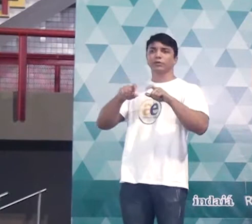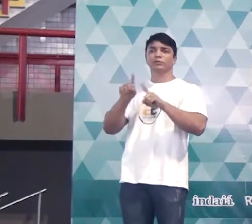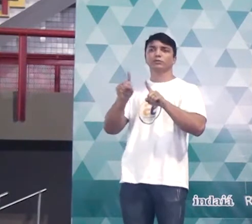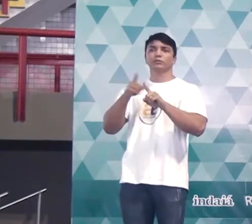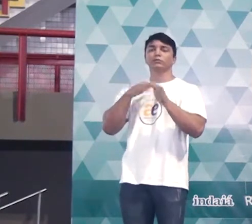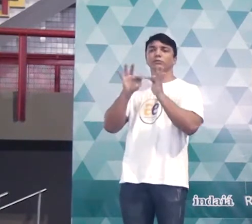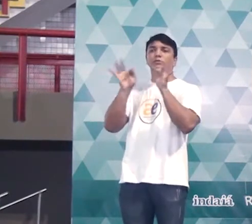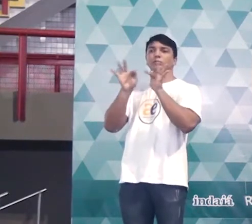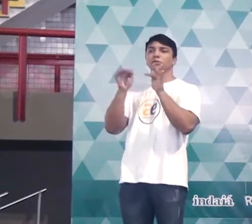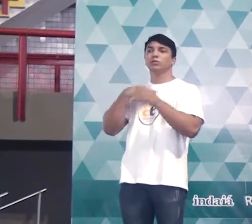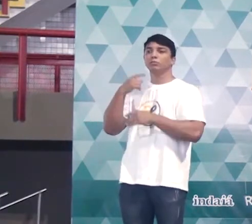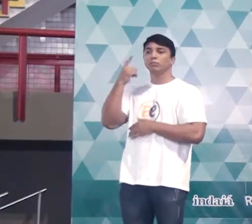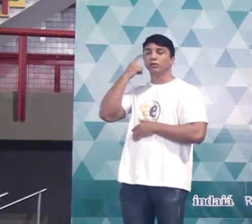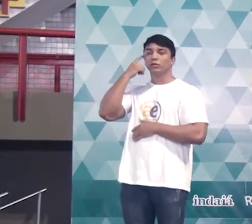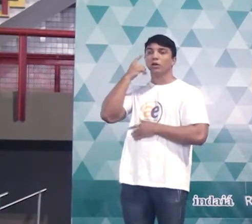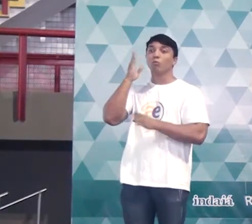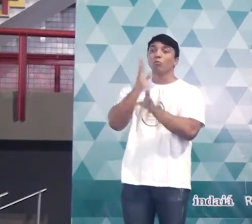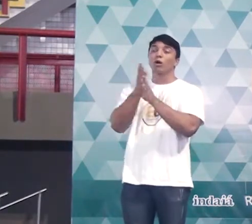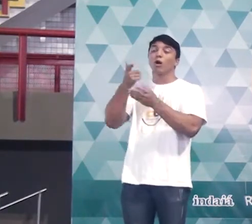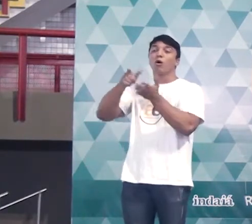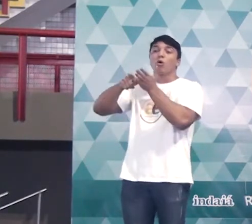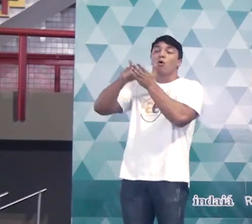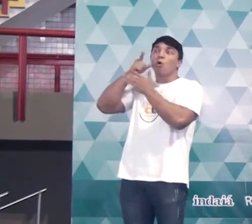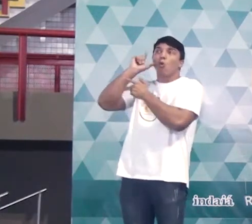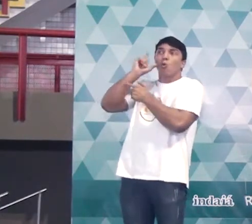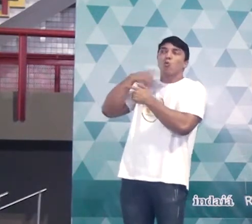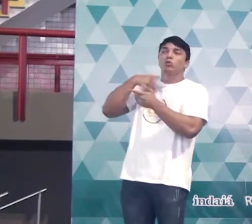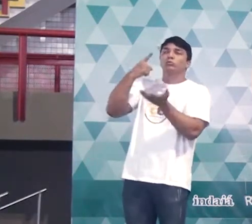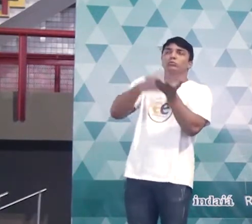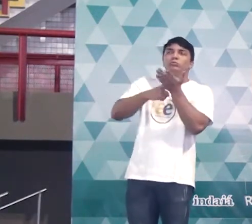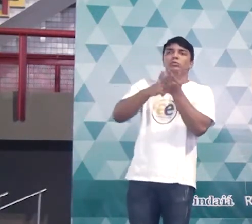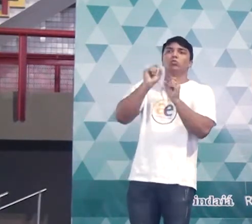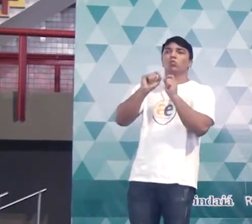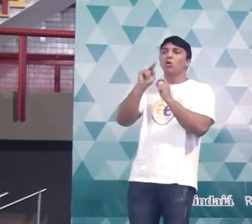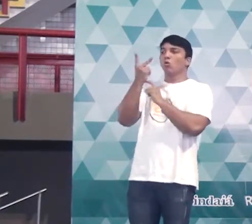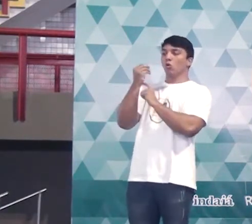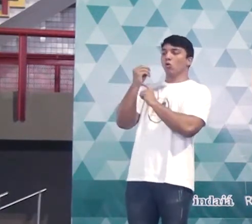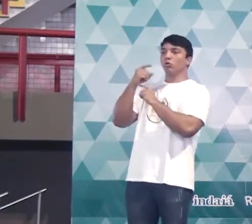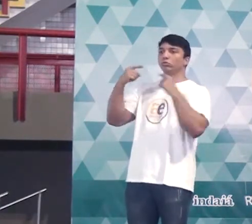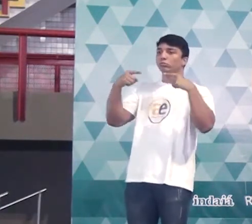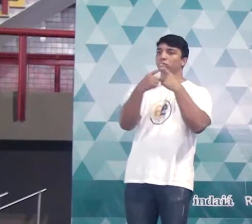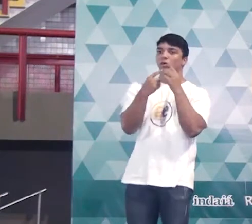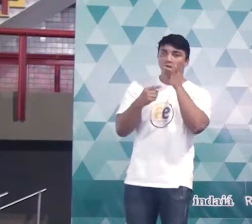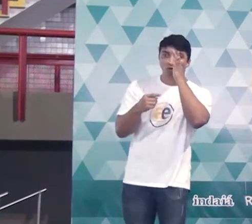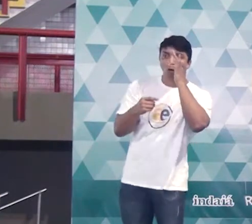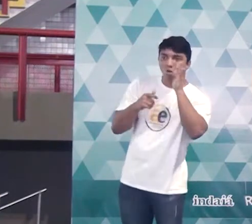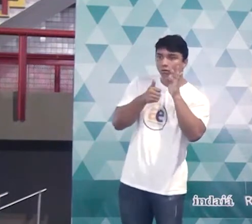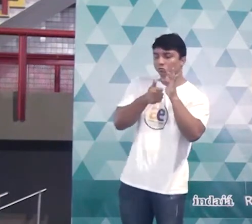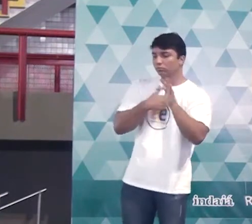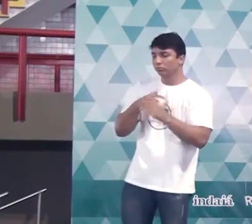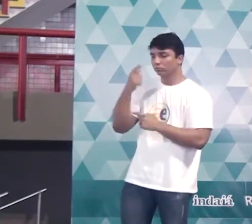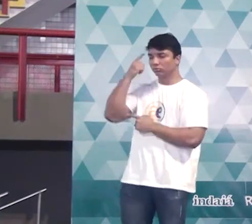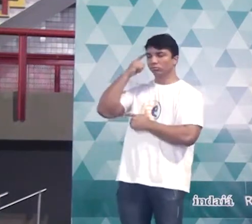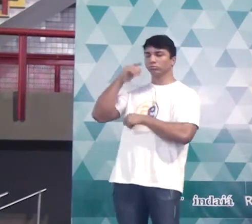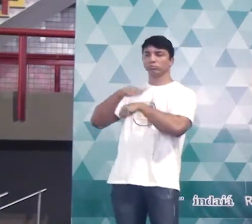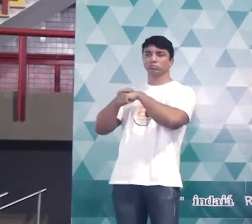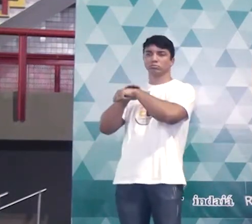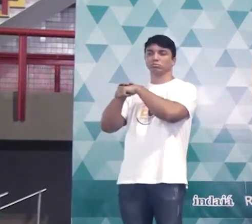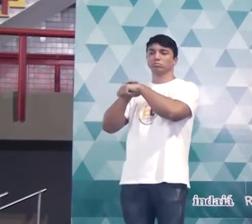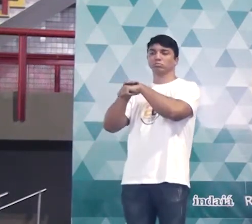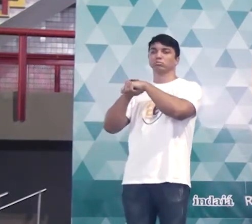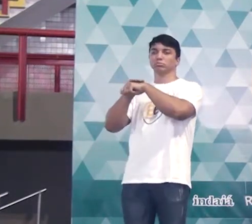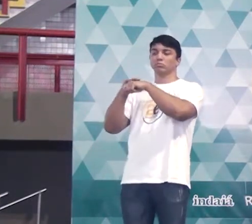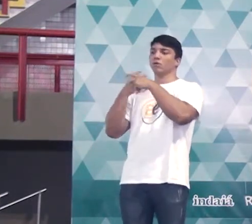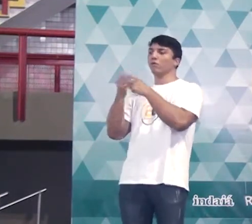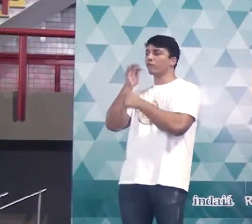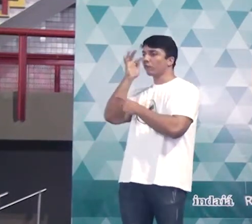queria? Não, porque eles convencionaram entre si um código. Então, sabendo que a mulher das cavernas